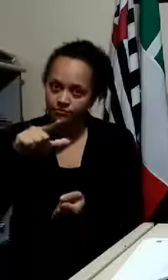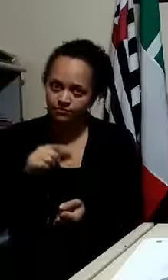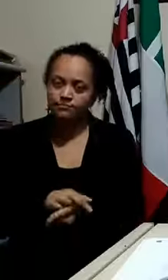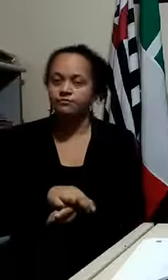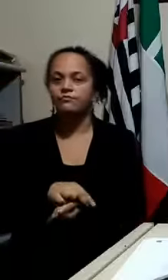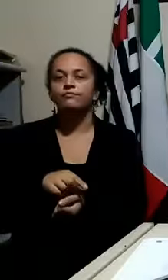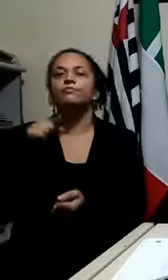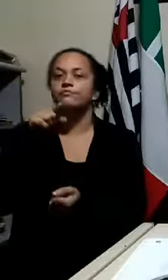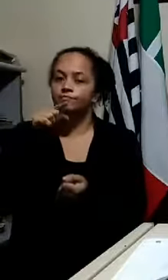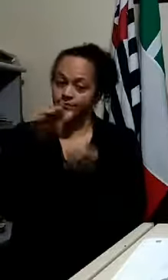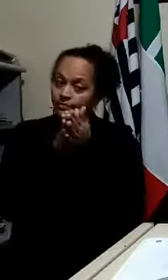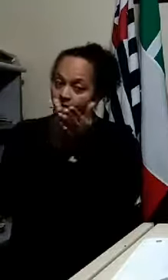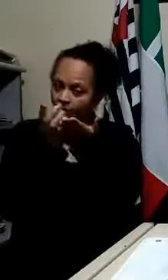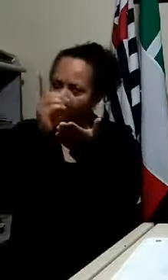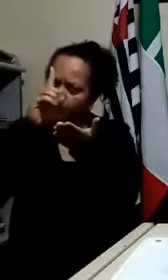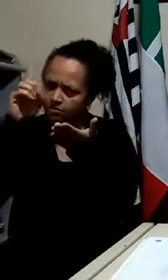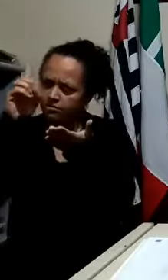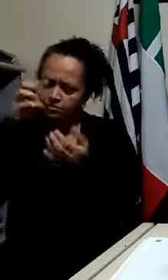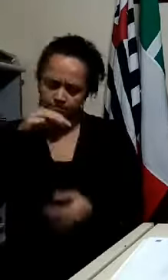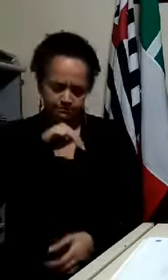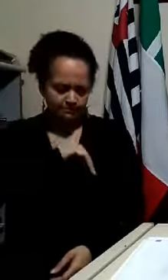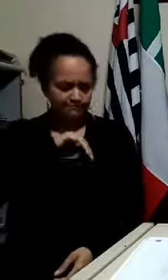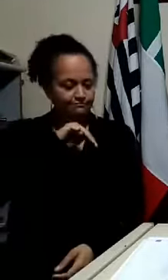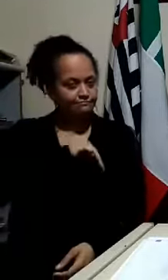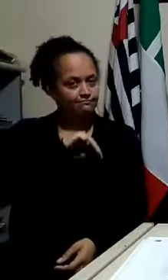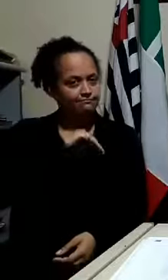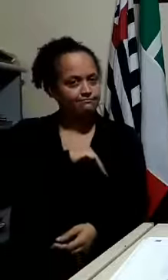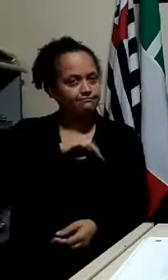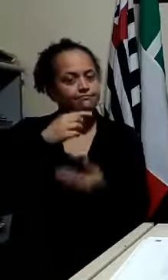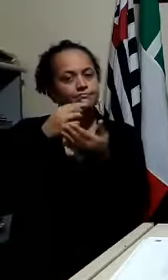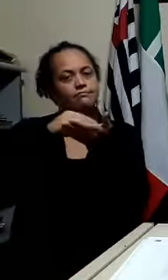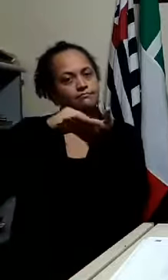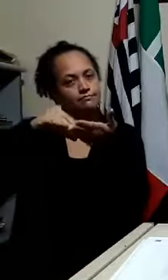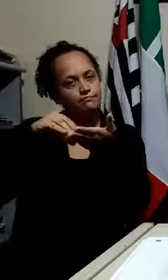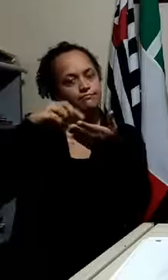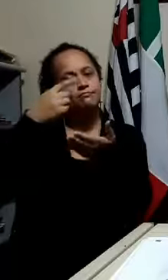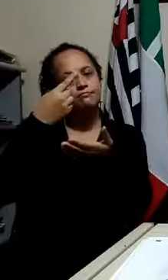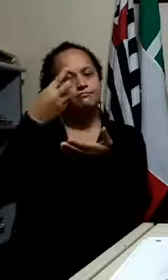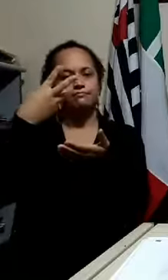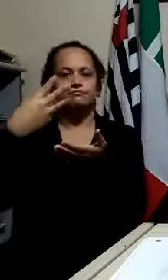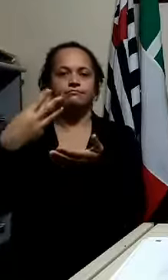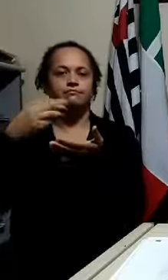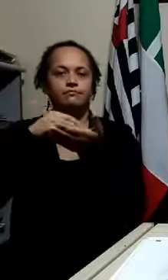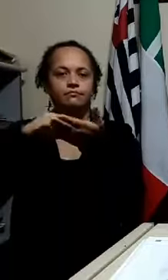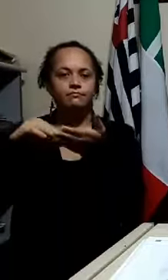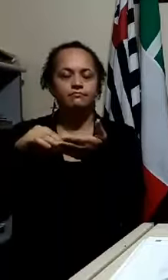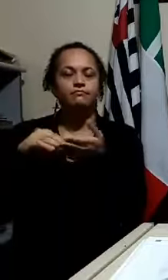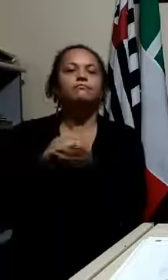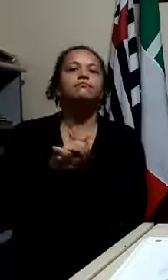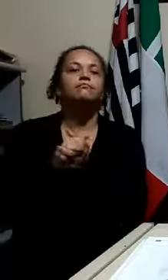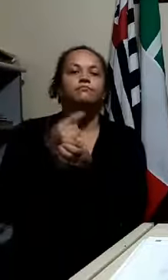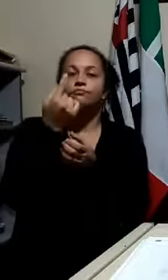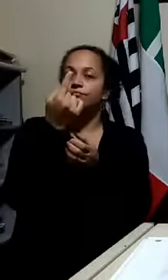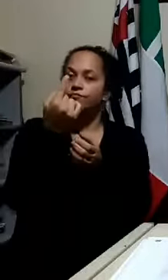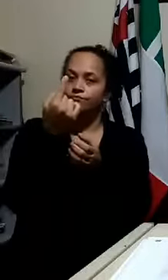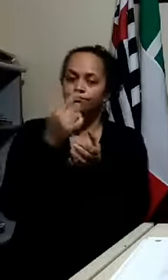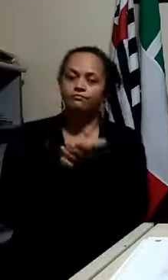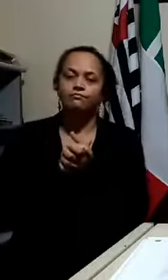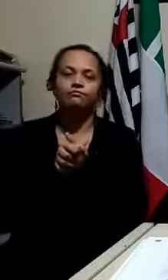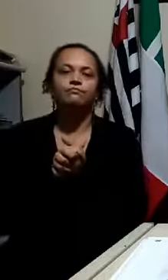tua Bíblia no livro do Evangelho de Cristo segundo Mateus, capítulo 13, a partir do versículo